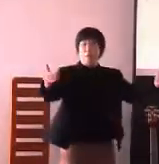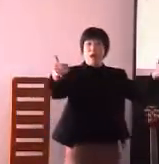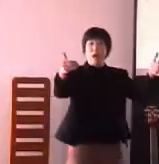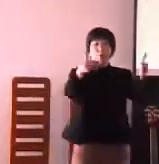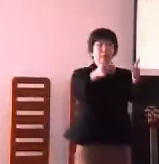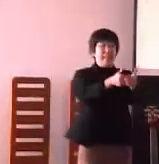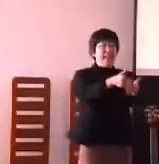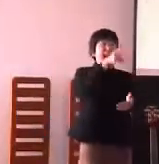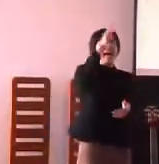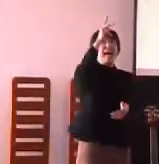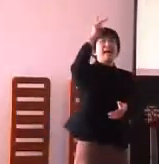から